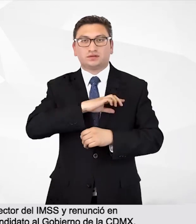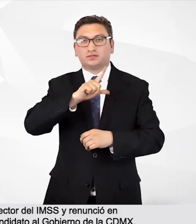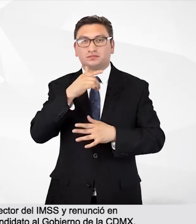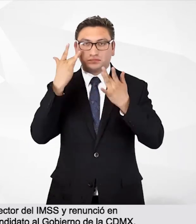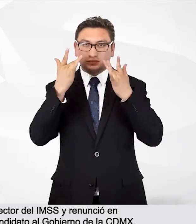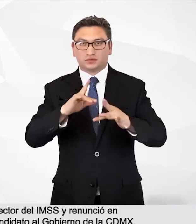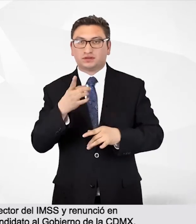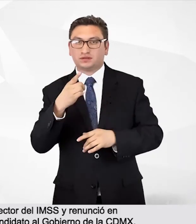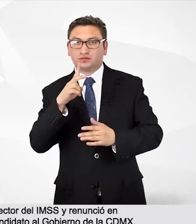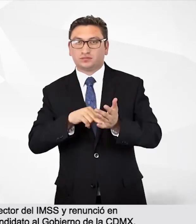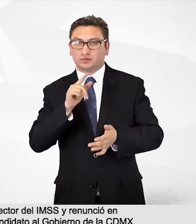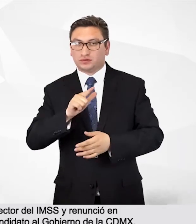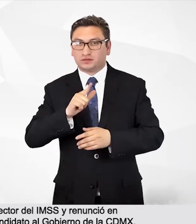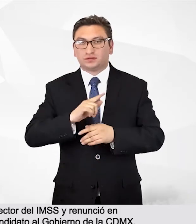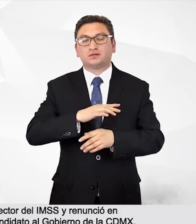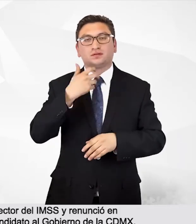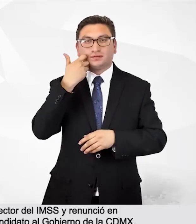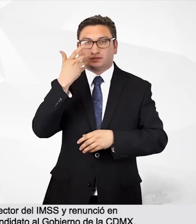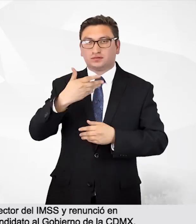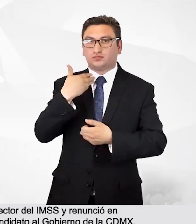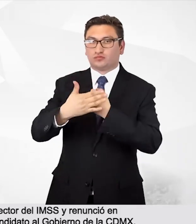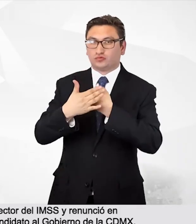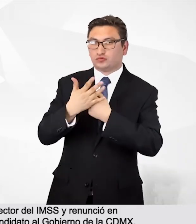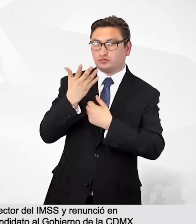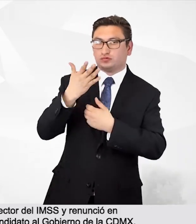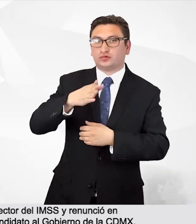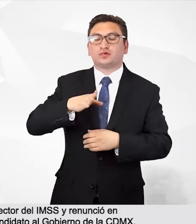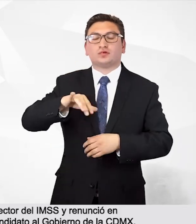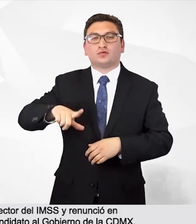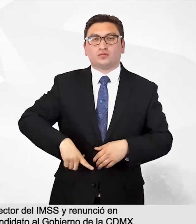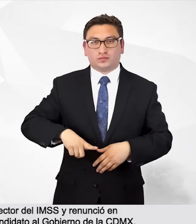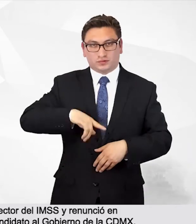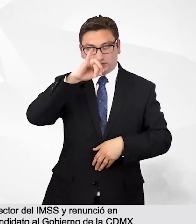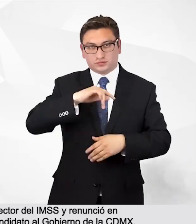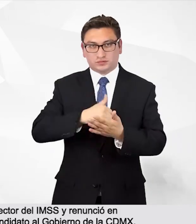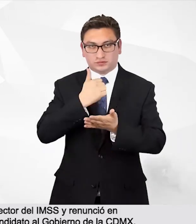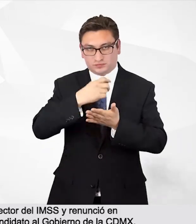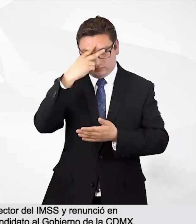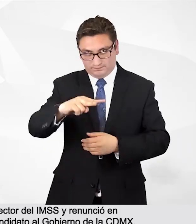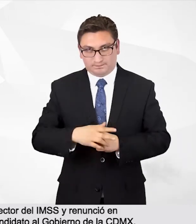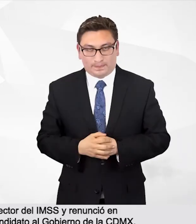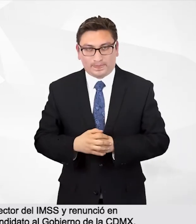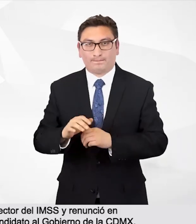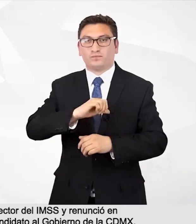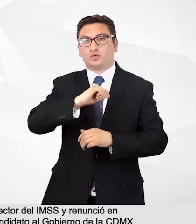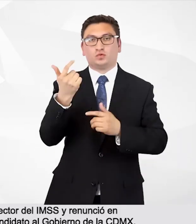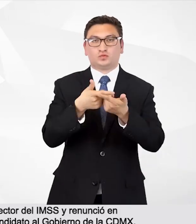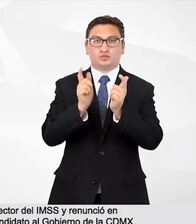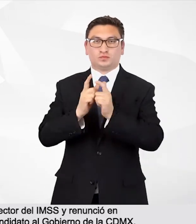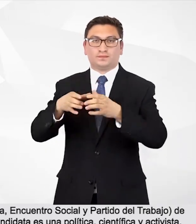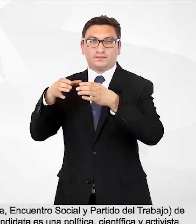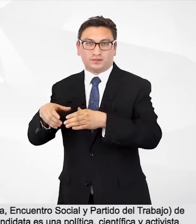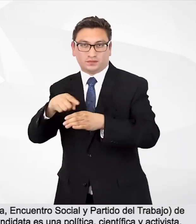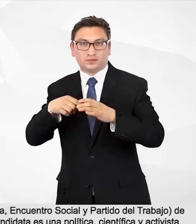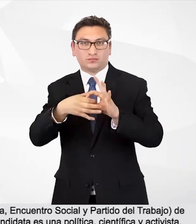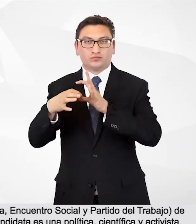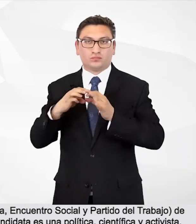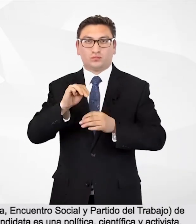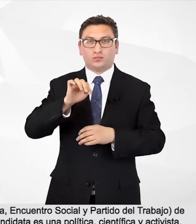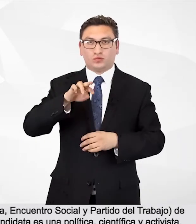Social y renunció en diciembre de 2017 para ser candidato al gobierno de la CDMX. Coalición Juntos Haremos